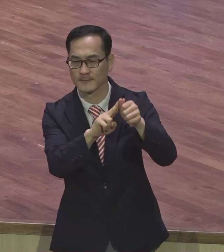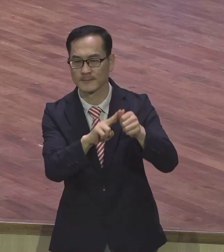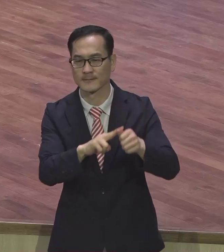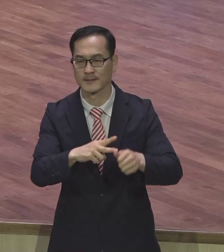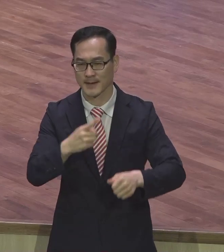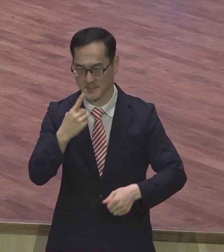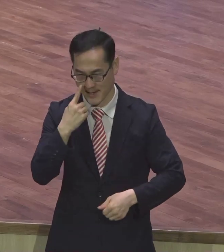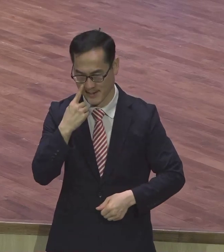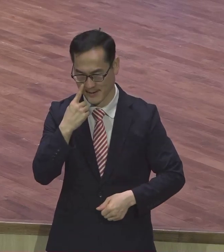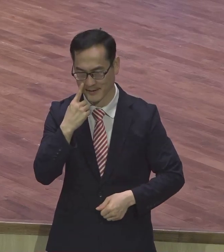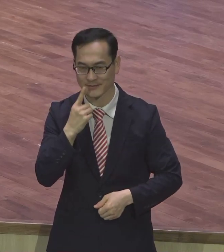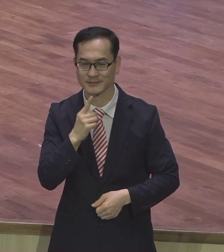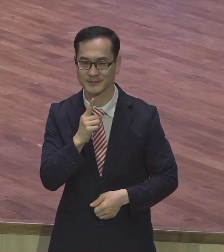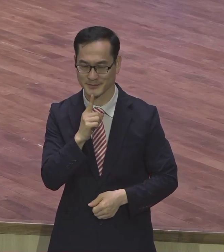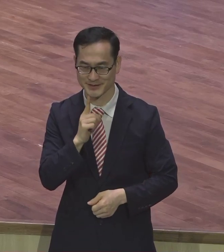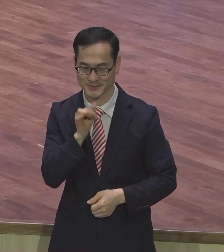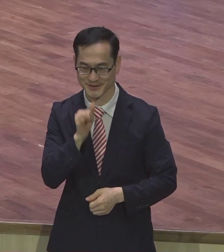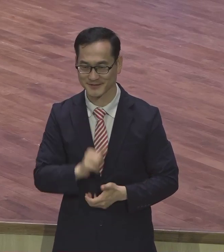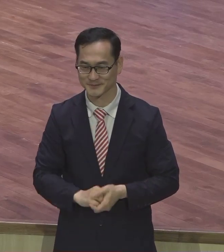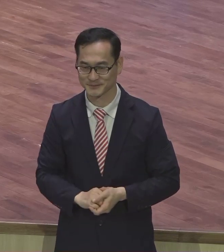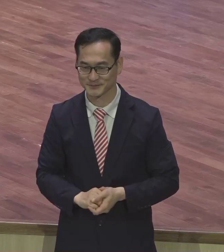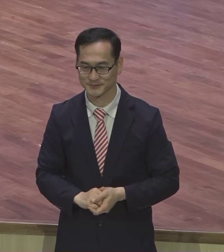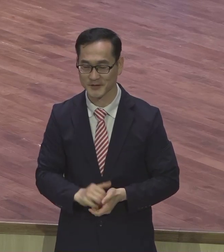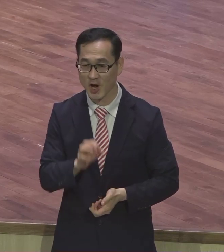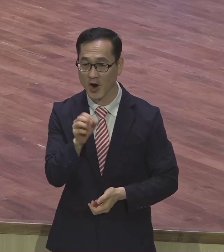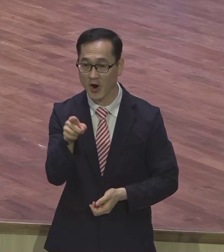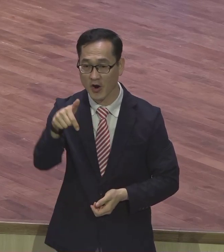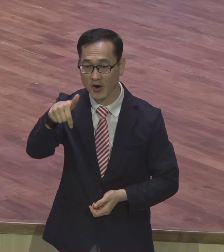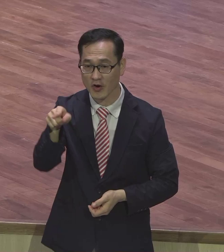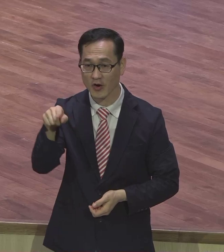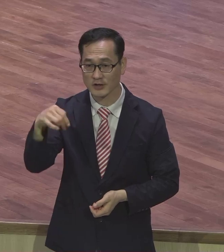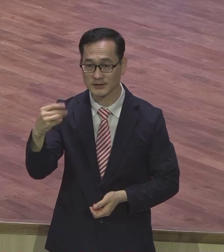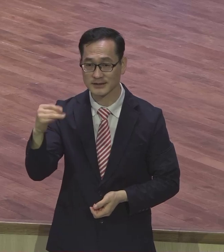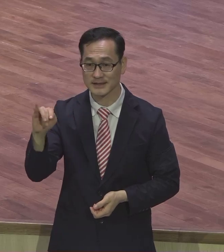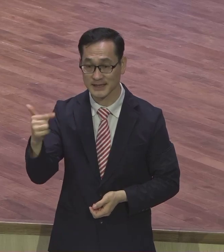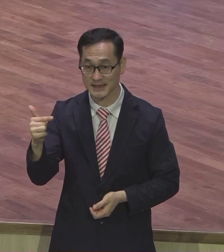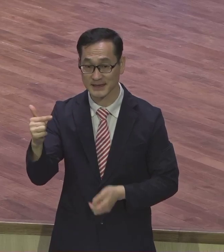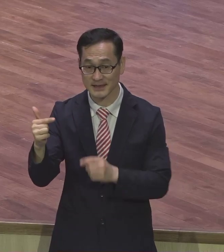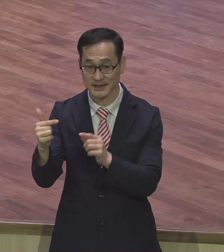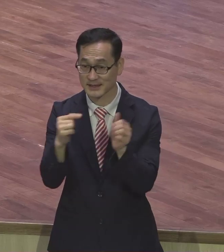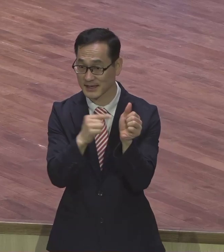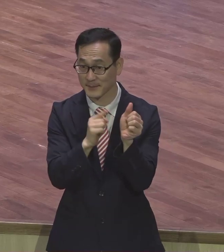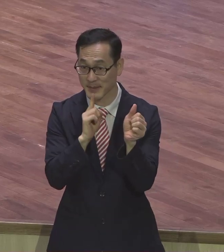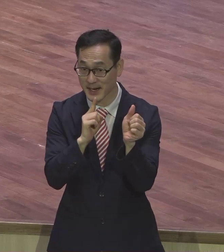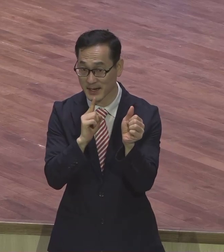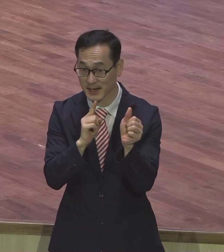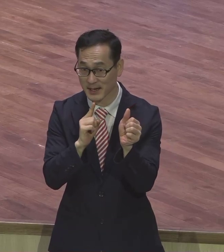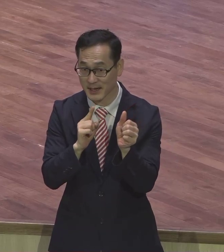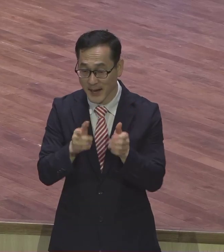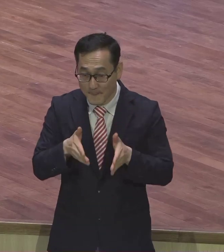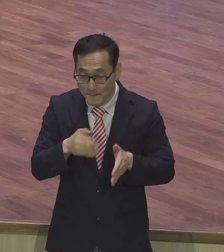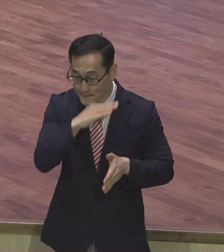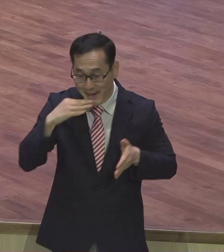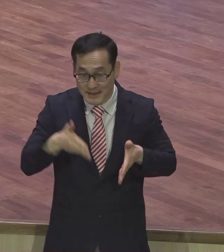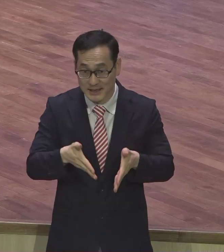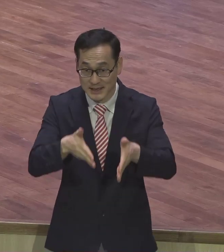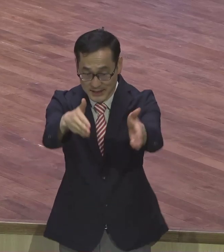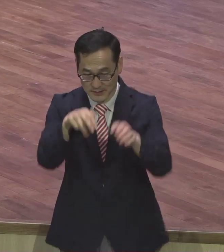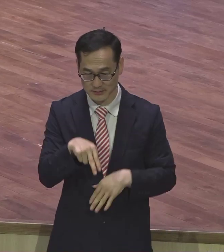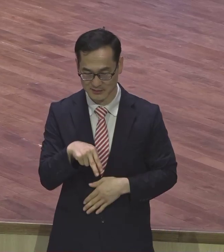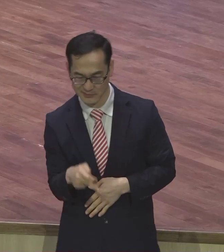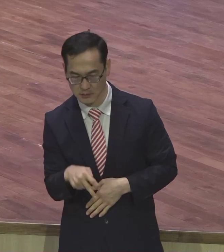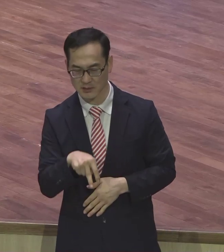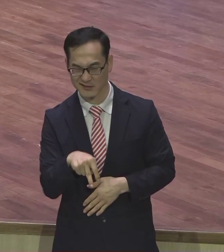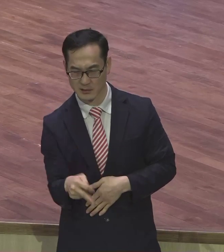성어거스테는 이런 말을 했어요. 바른 길에서 저는 것이 벗어난